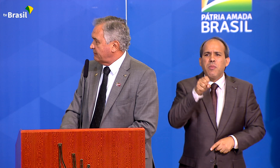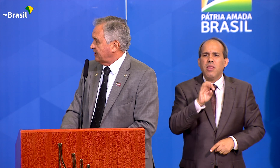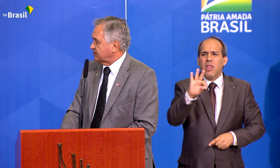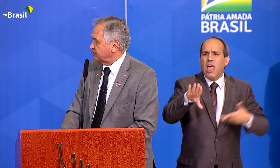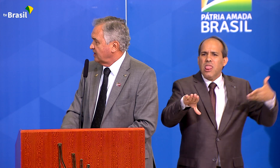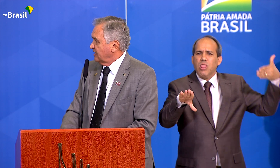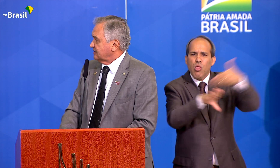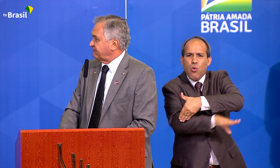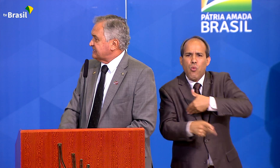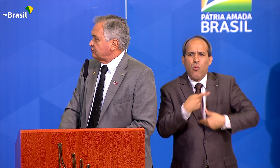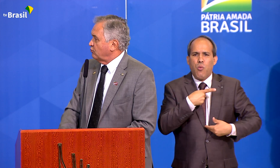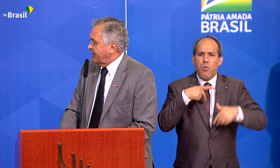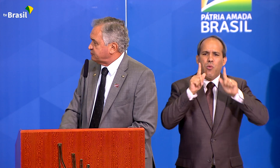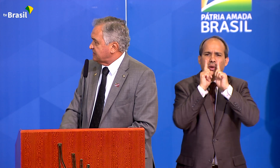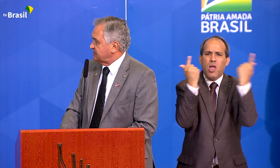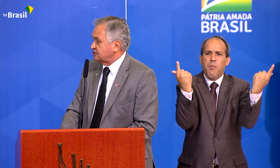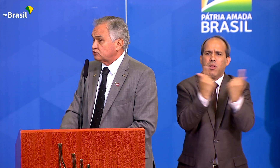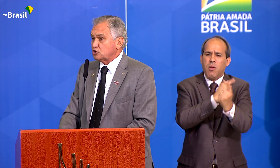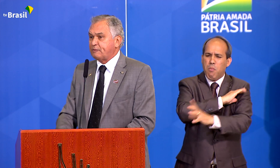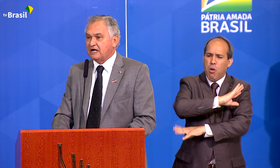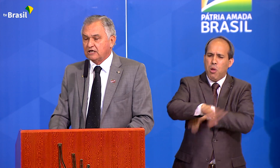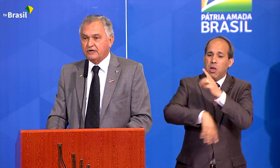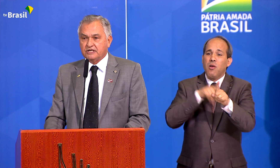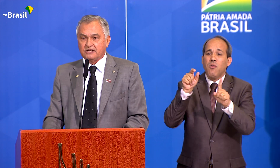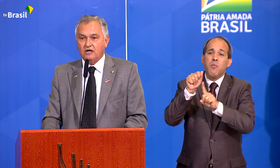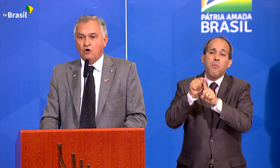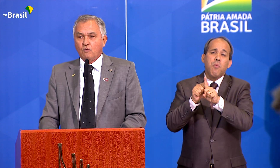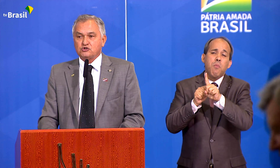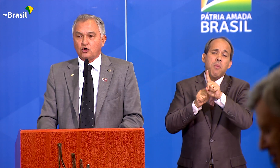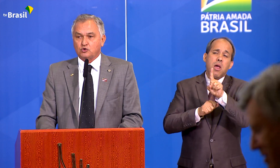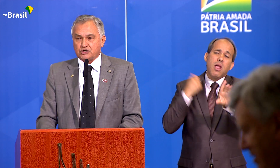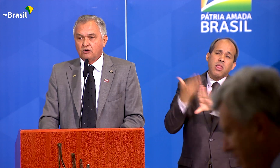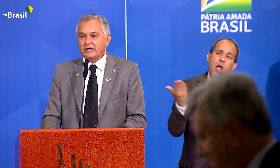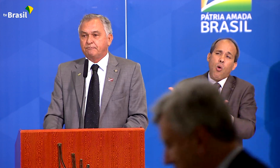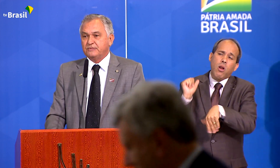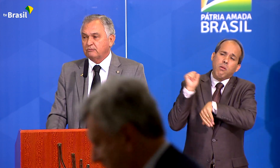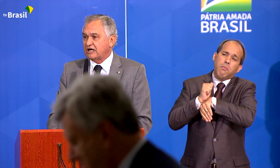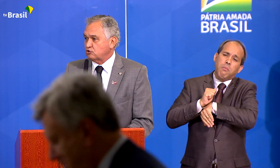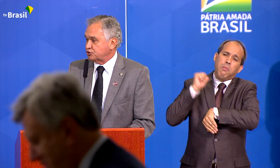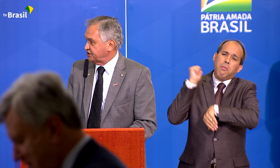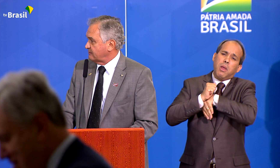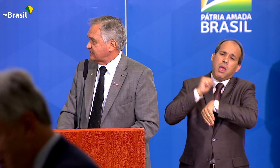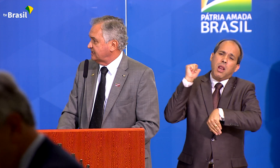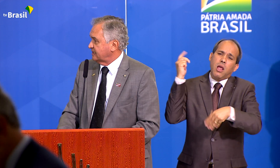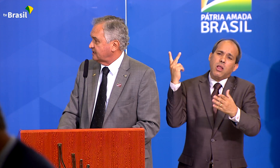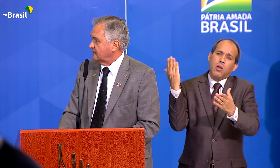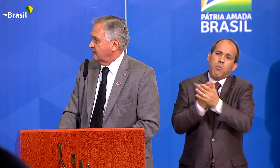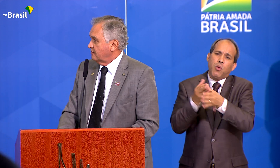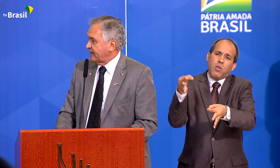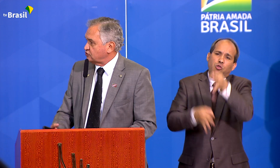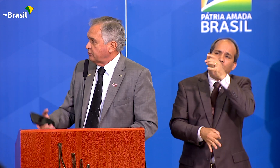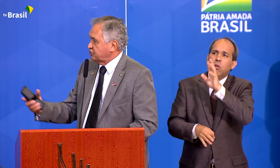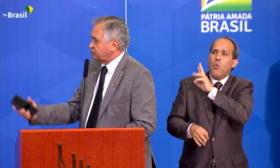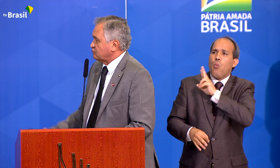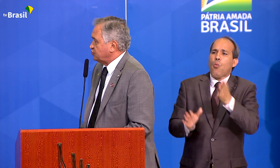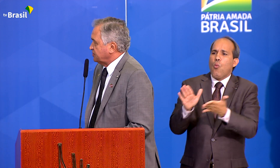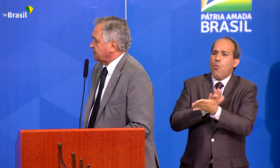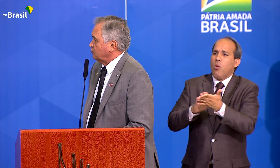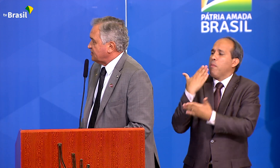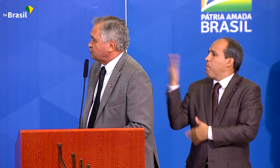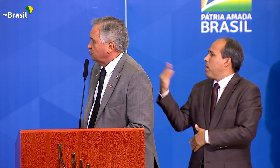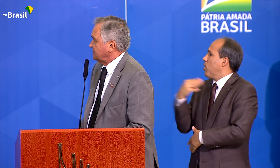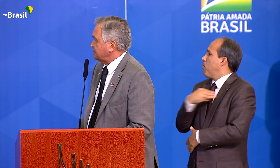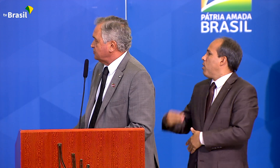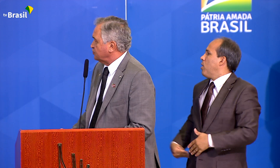atacar o nosso gabinete tá fazendo um mês Presidente eu tô esperando ainda uma solução da da justiça brasileira peço ao